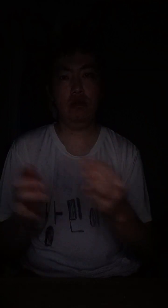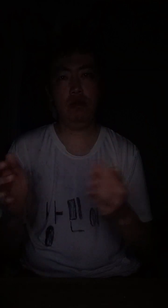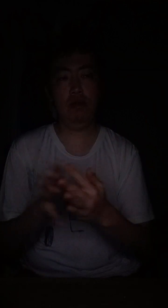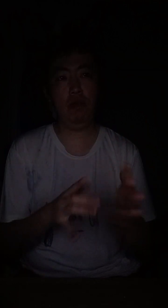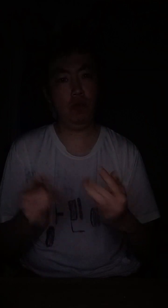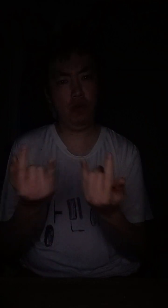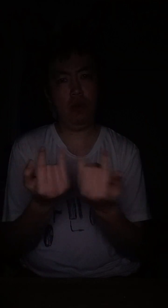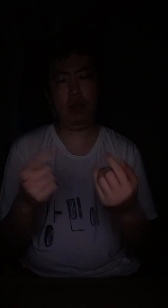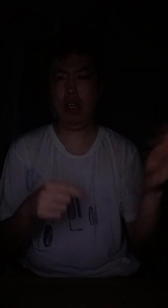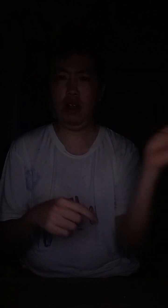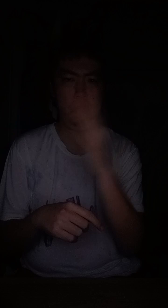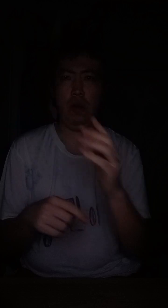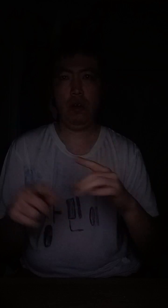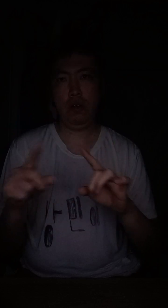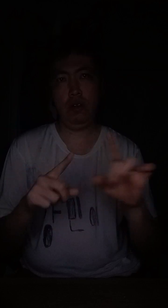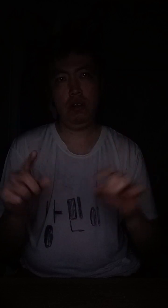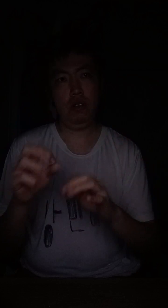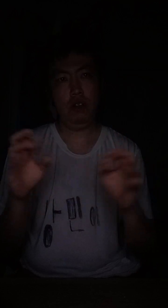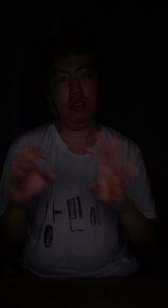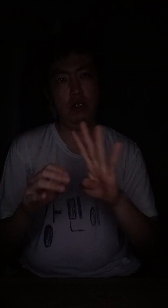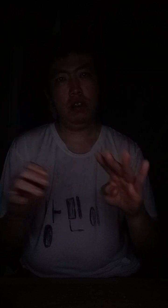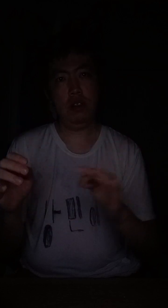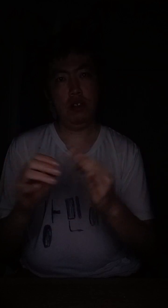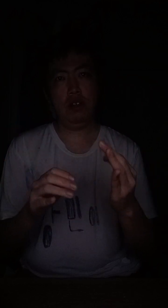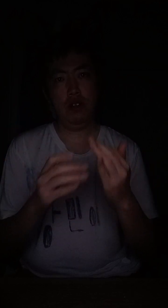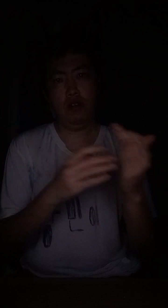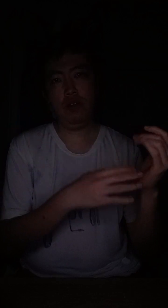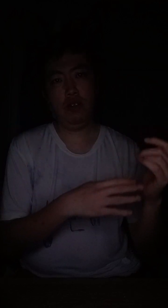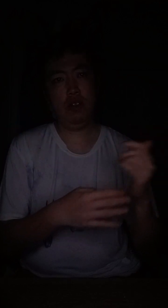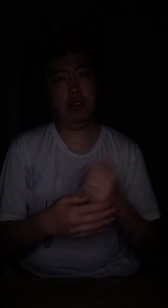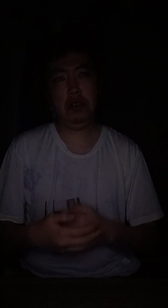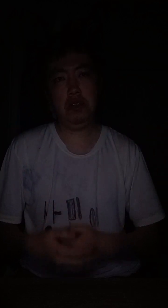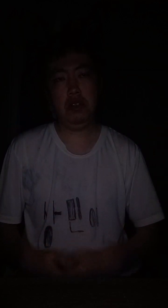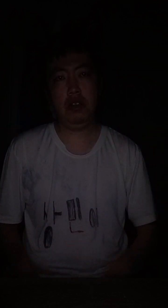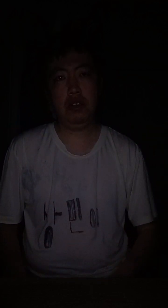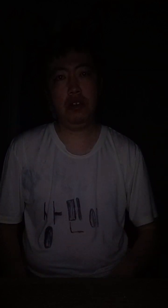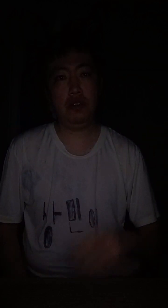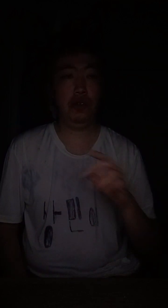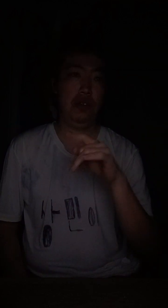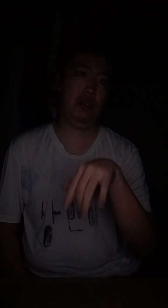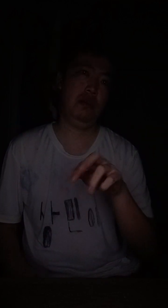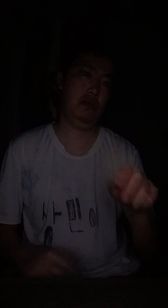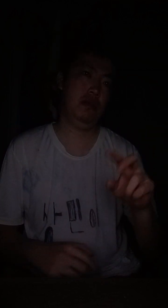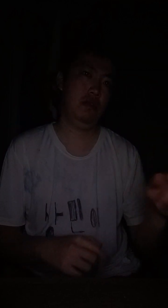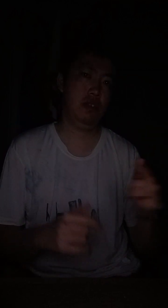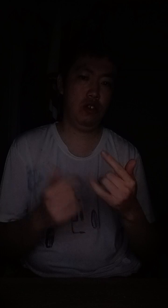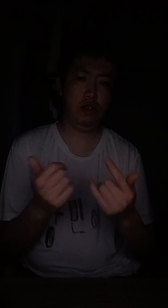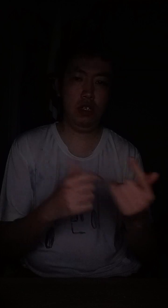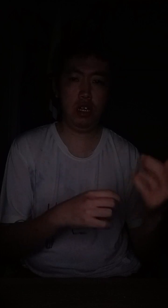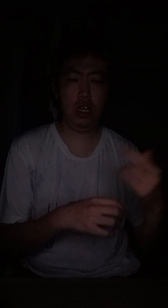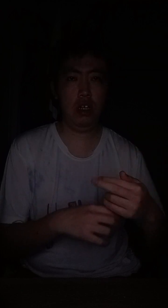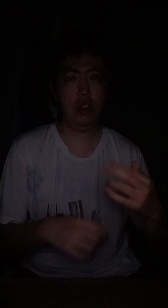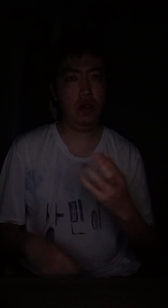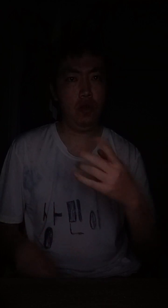노조원들과 마주치지 않으려는 듯 새벽 4시쯤 출근했습니다. 현충원 참배에 이어 취임식까지 예정됐던